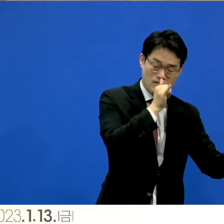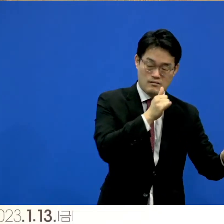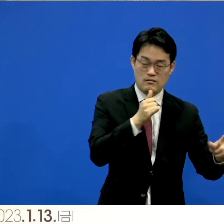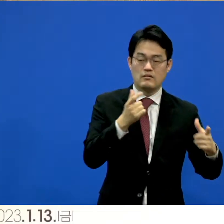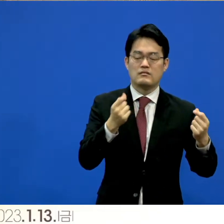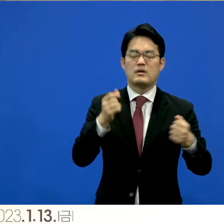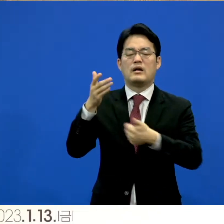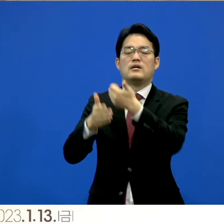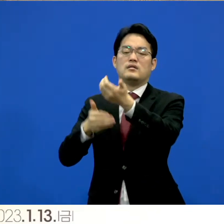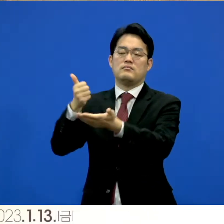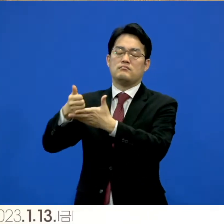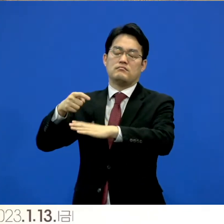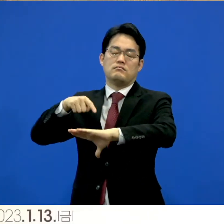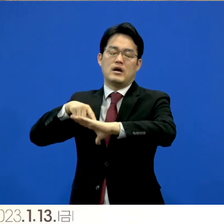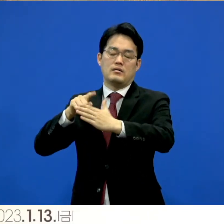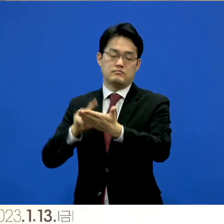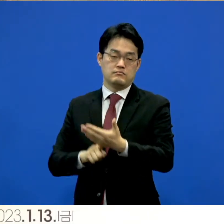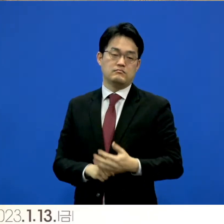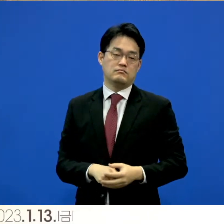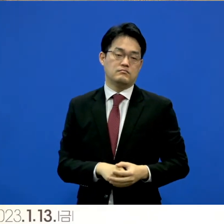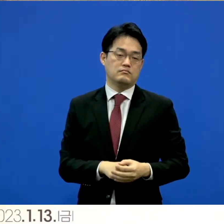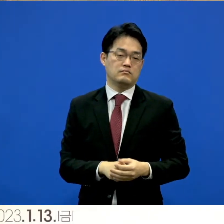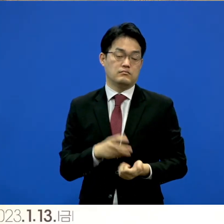하나님은 낭비벽에 빠져 계신 분 같습니다.